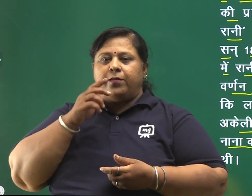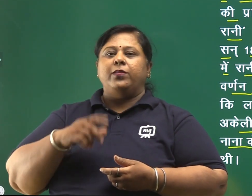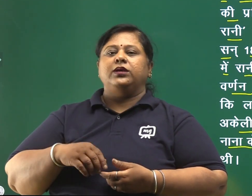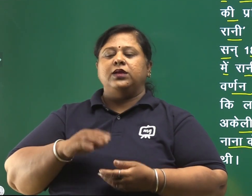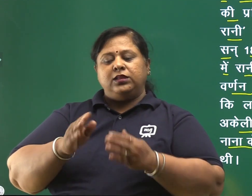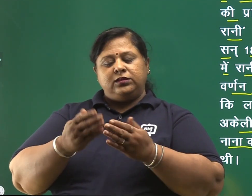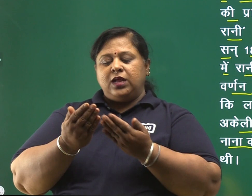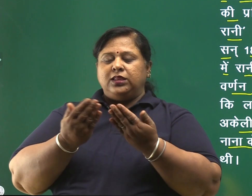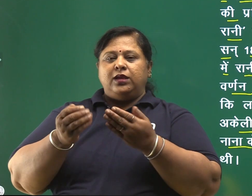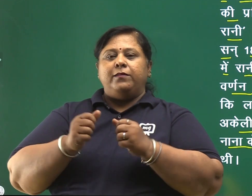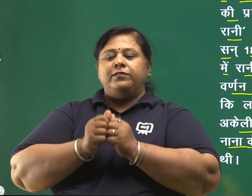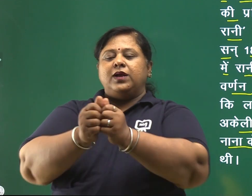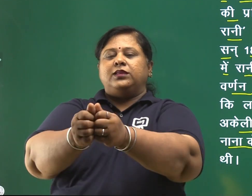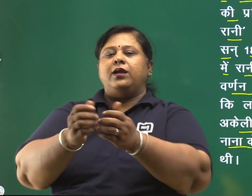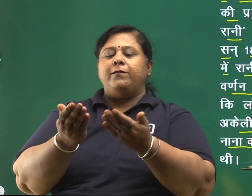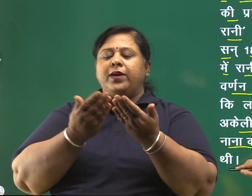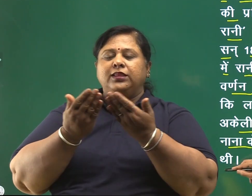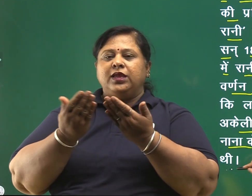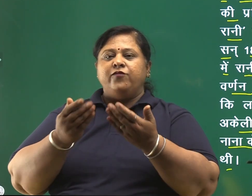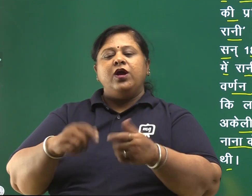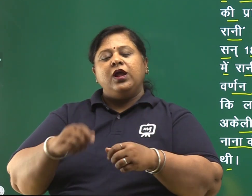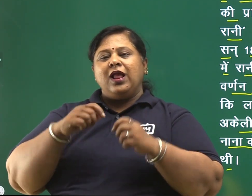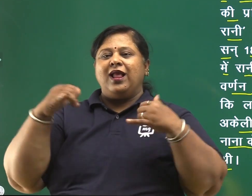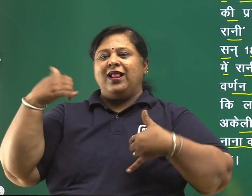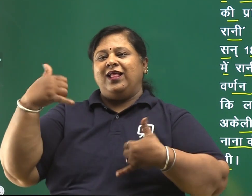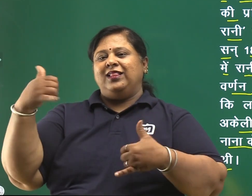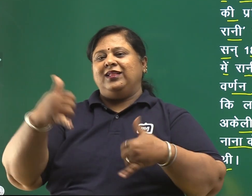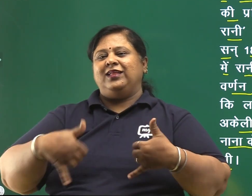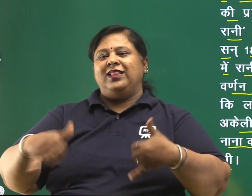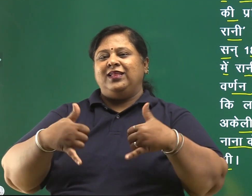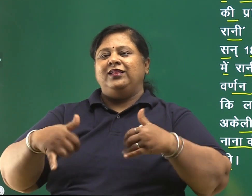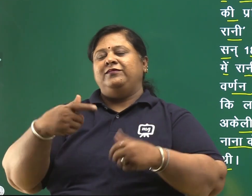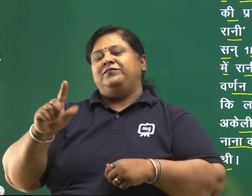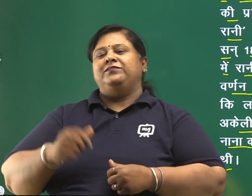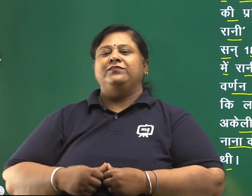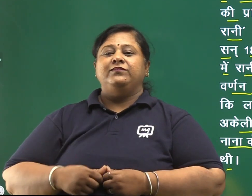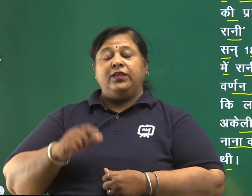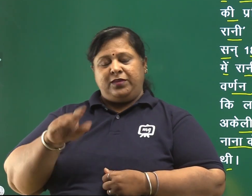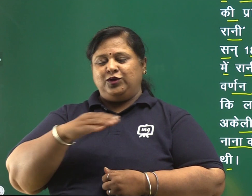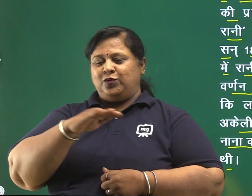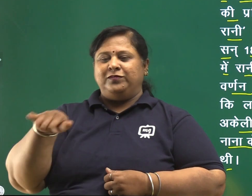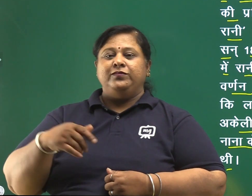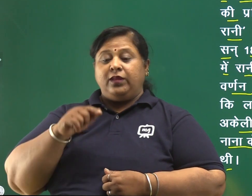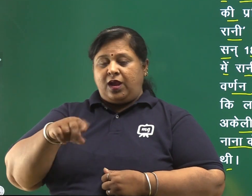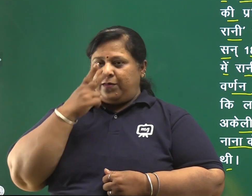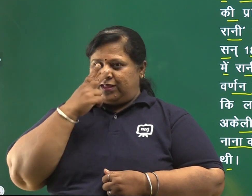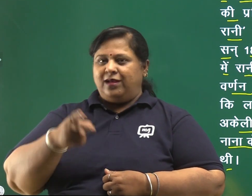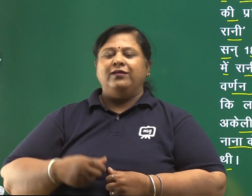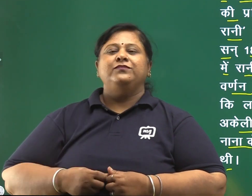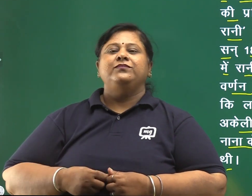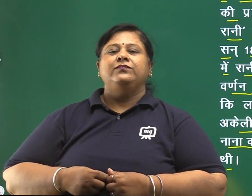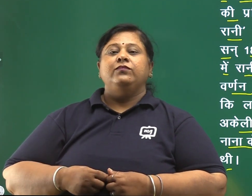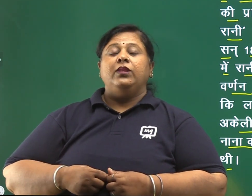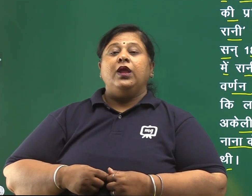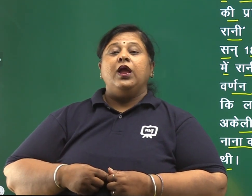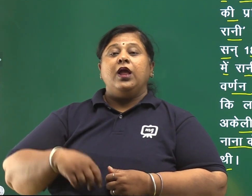ही पढ़ती व खेलती थी। तो बच्चों, यहाँ हमने देखा